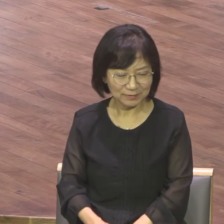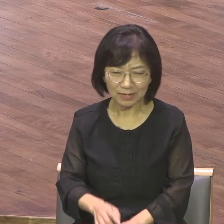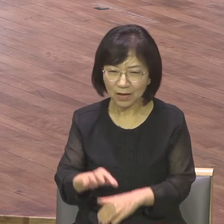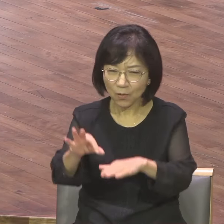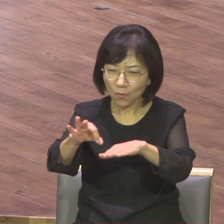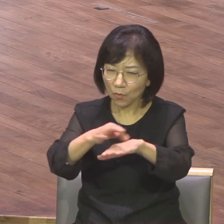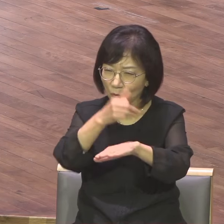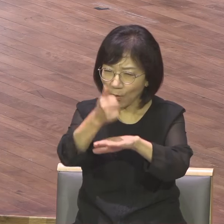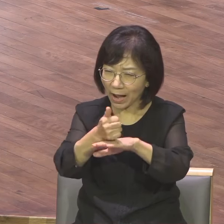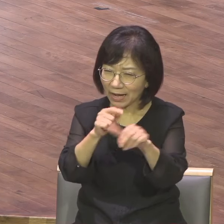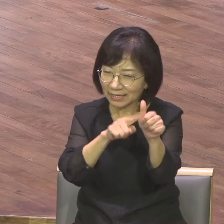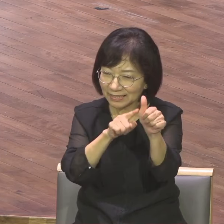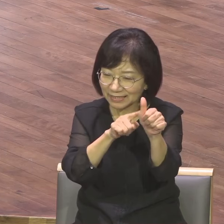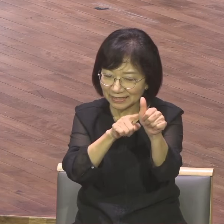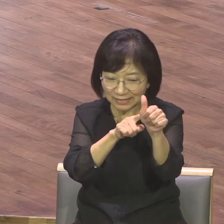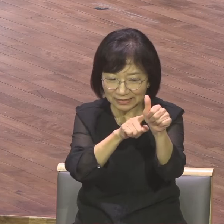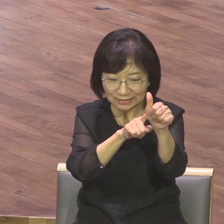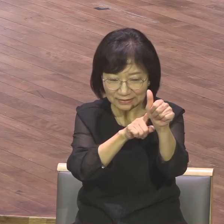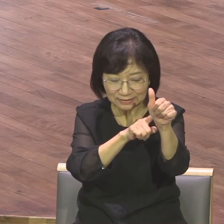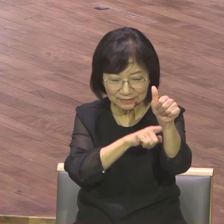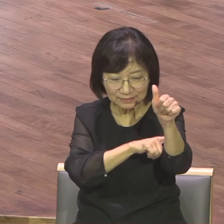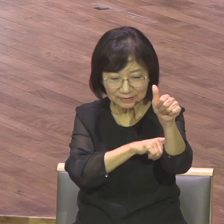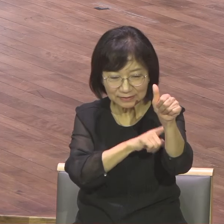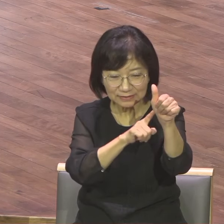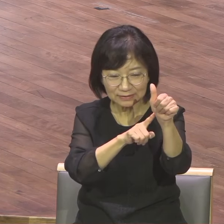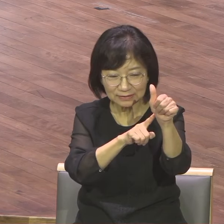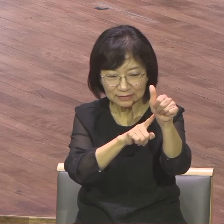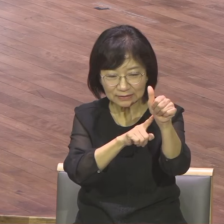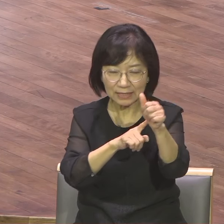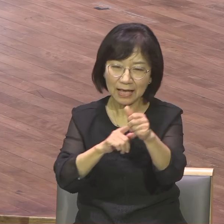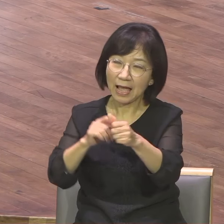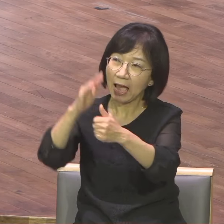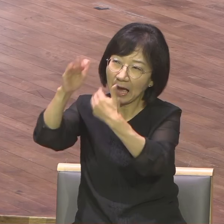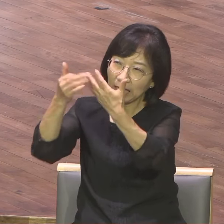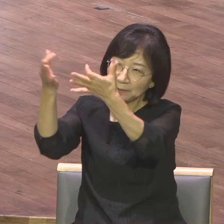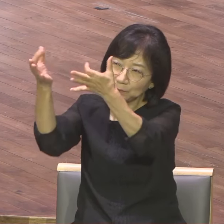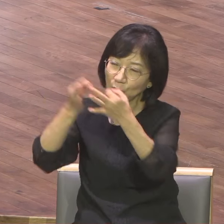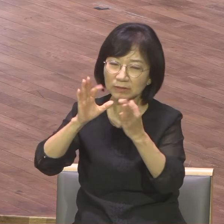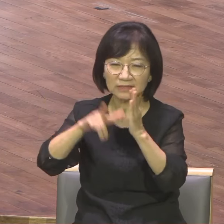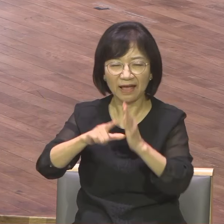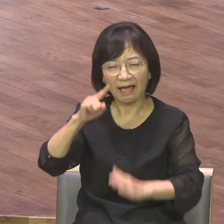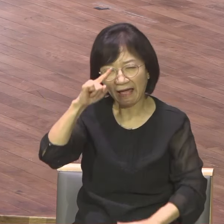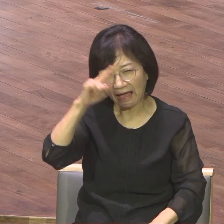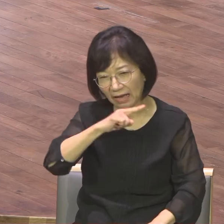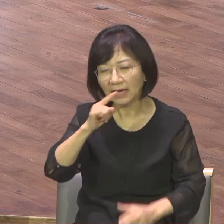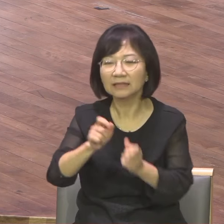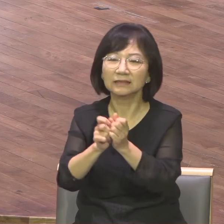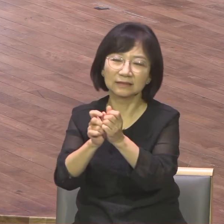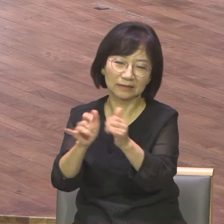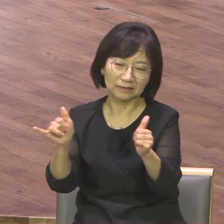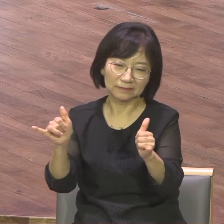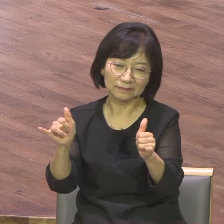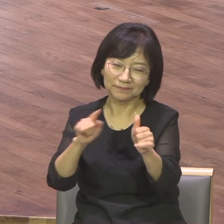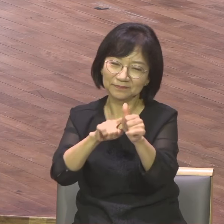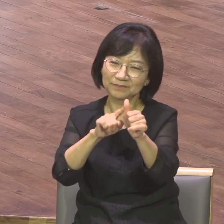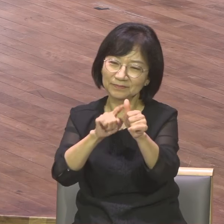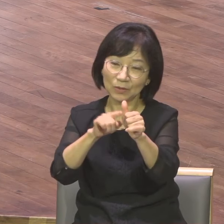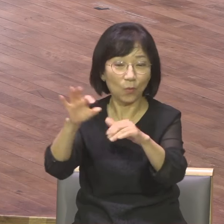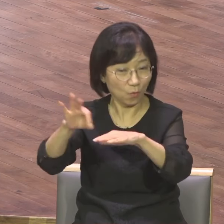일관되게 하는 말이 뭐냐? 아스가 하나님 앞에 악했다. 그렇게 밝히고 있어요.